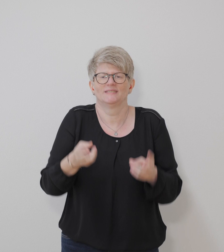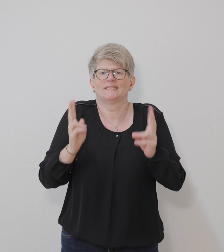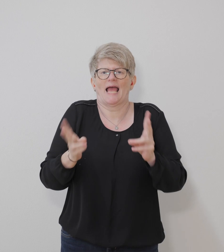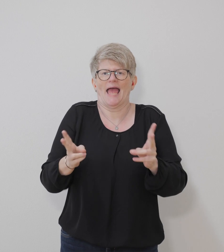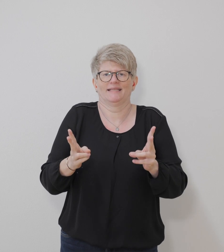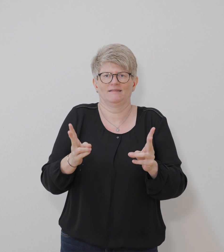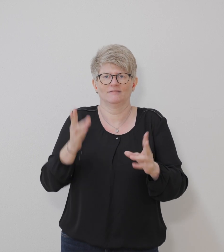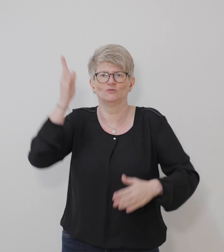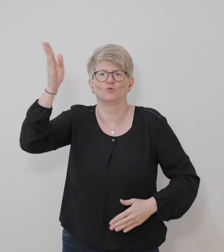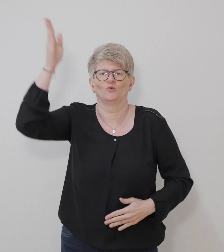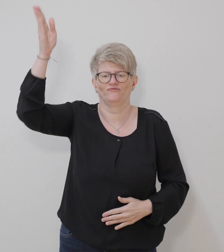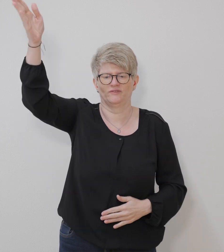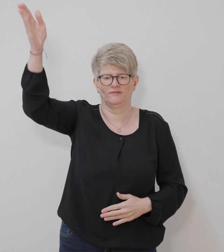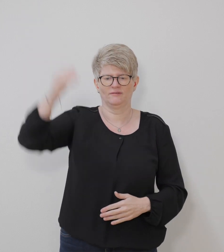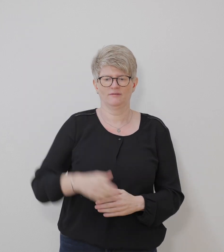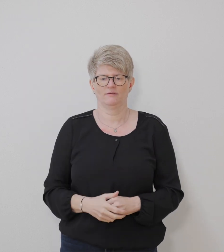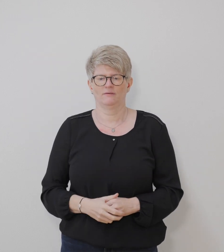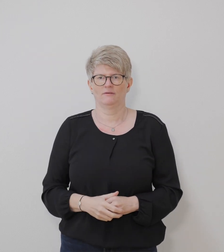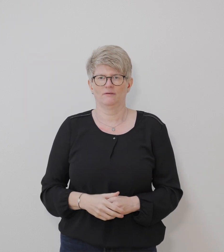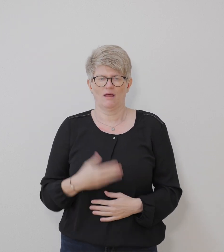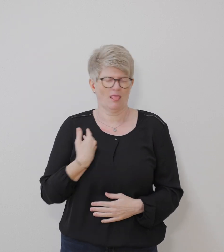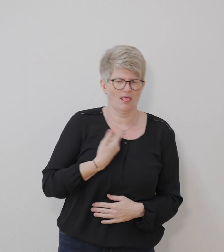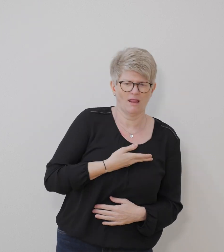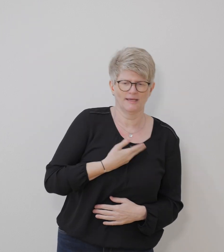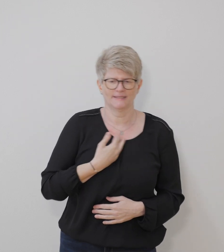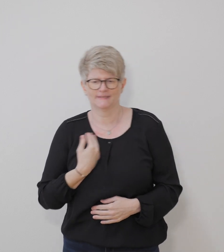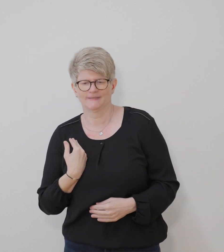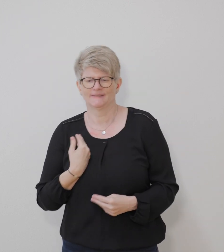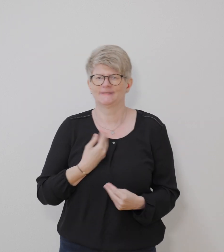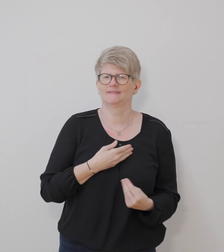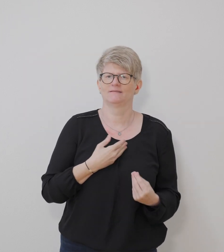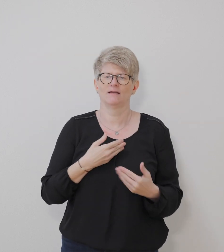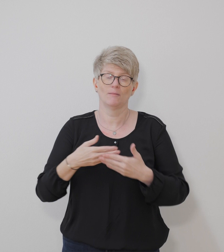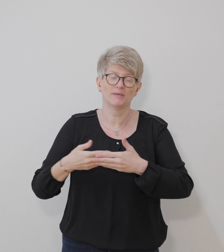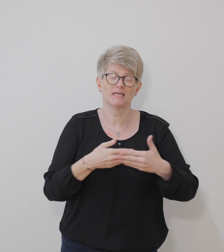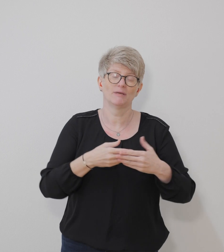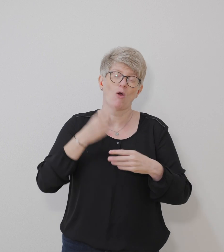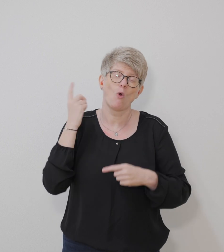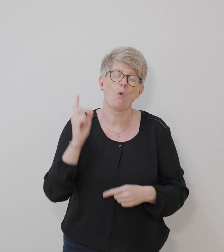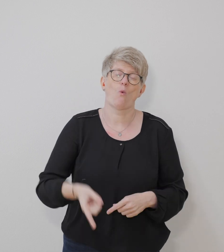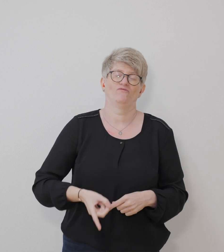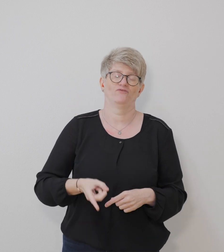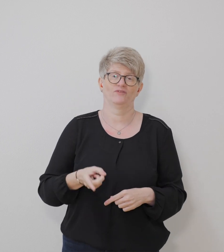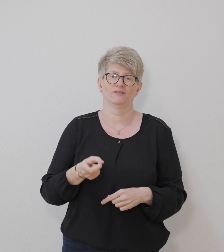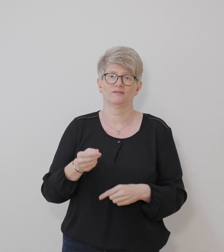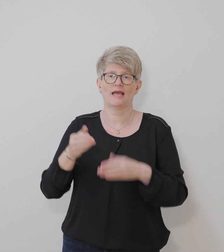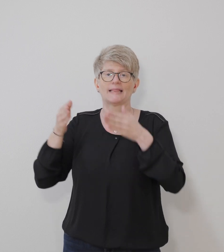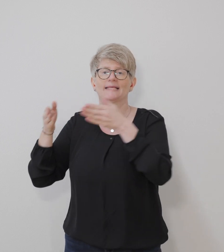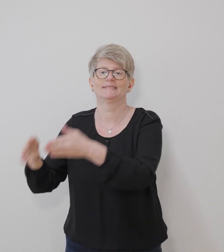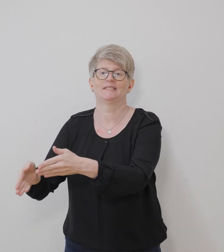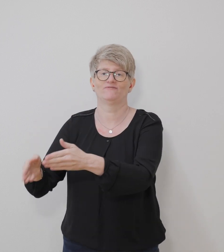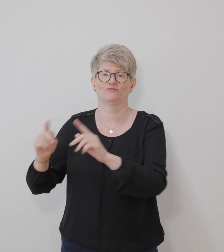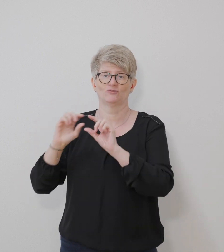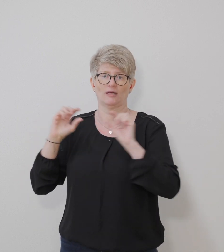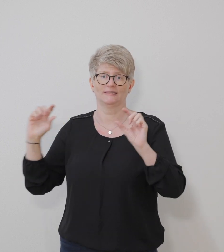Corona kann sie das Krankenhaus nicht verlassen. Es ist extrem schwierig für sie, in Pandemiezeiten ihre